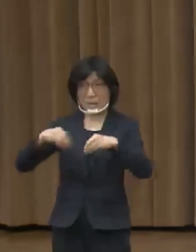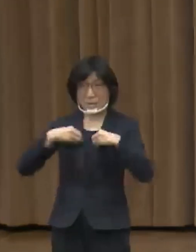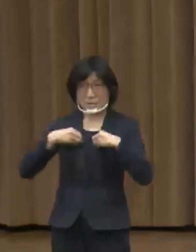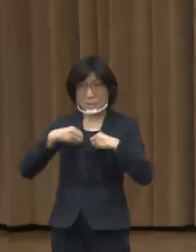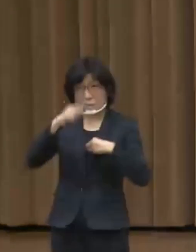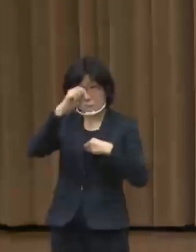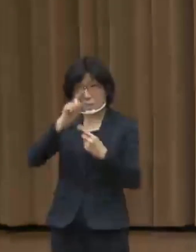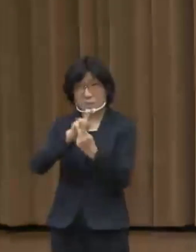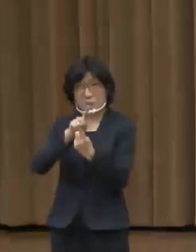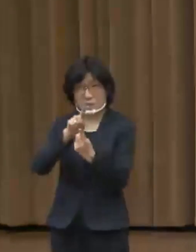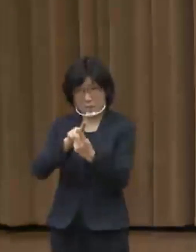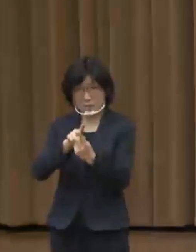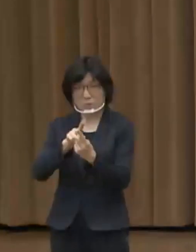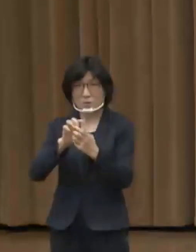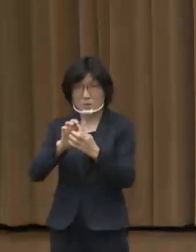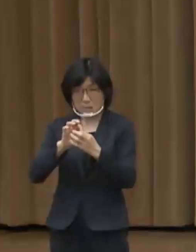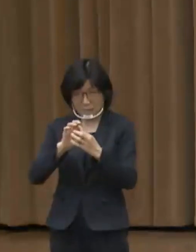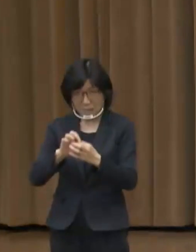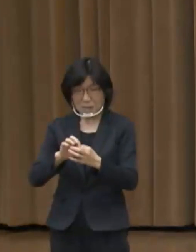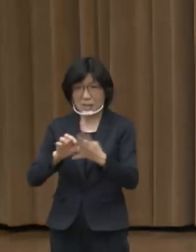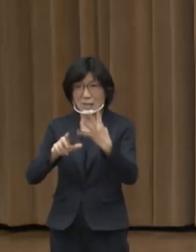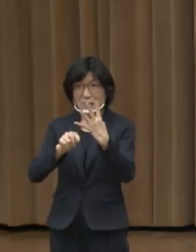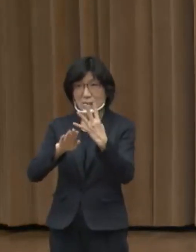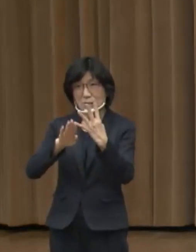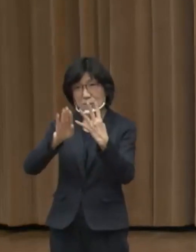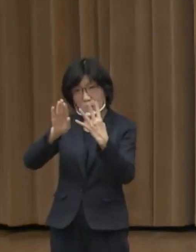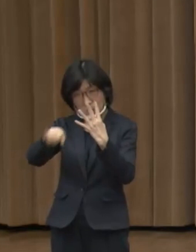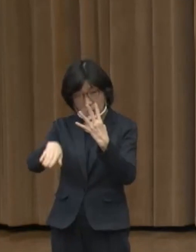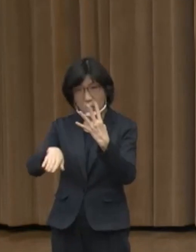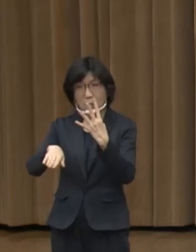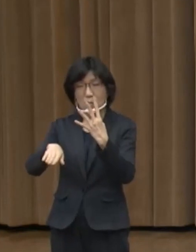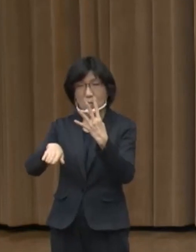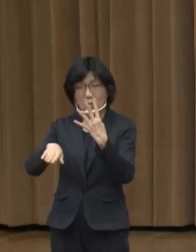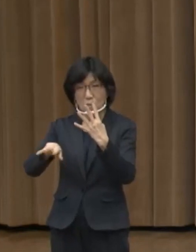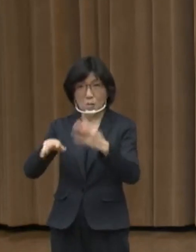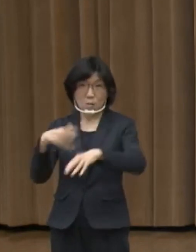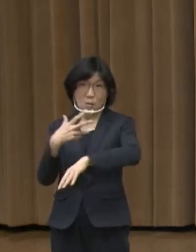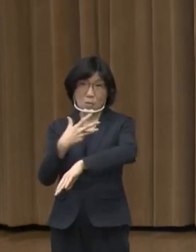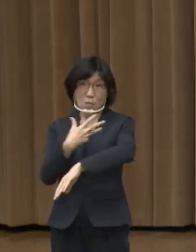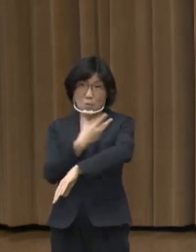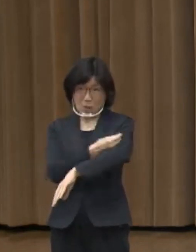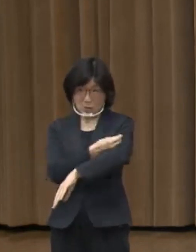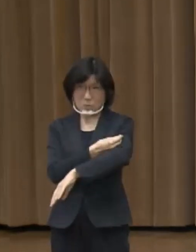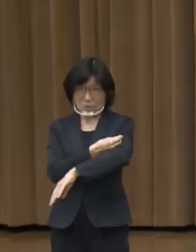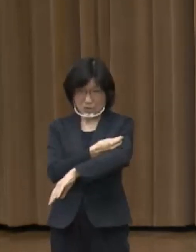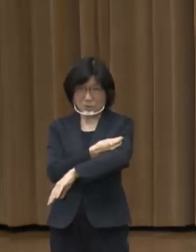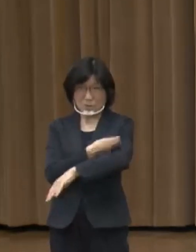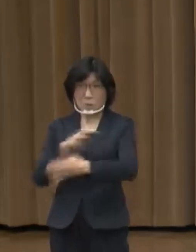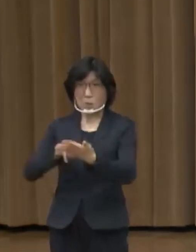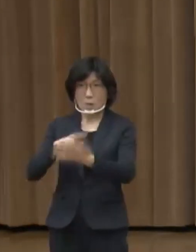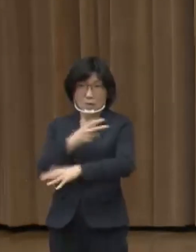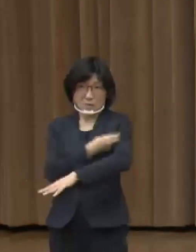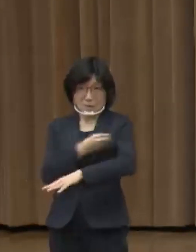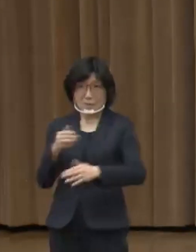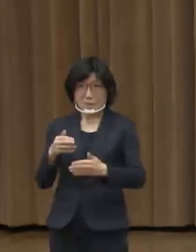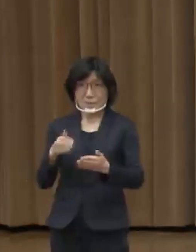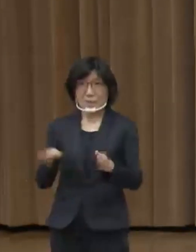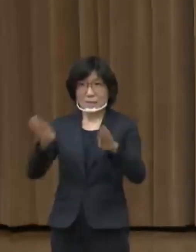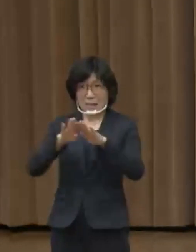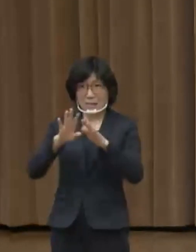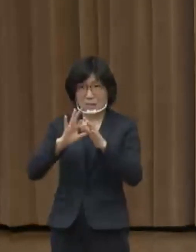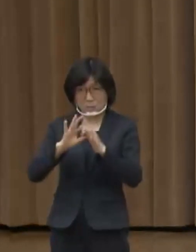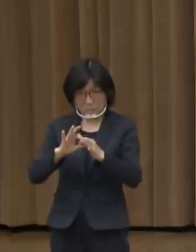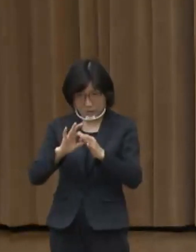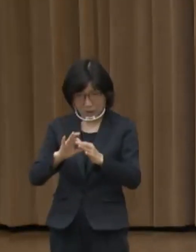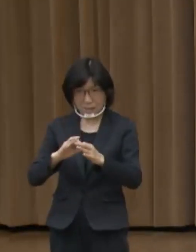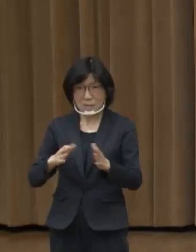うち、4月以降の県ワクチン接種センターの体制についてご報告いたします。現在